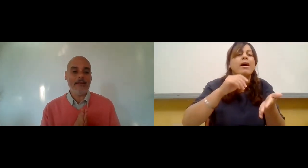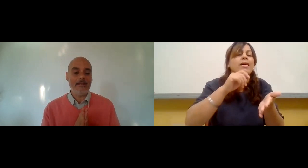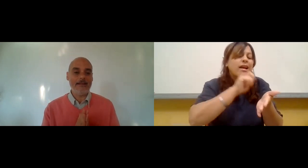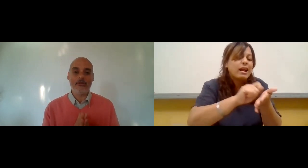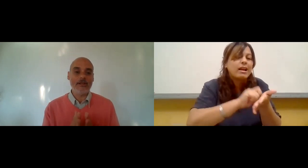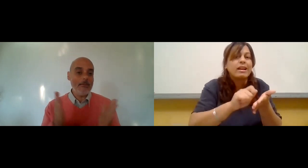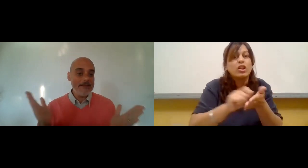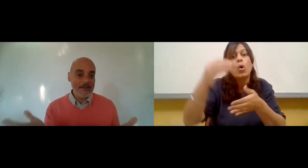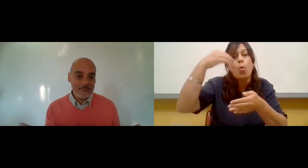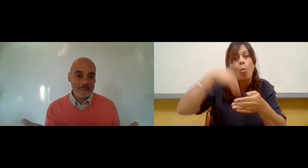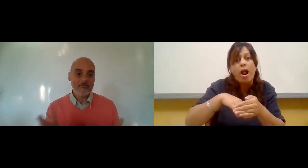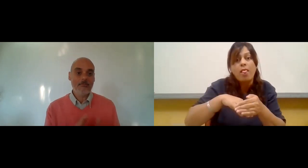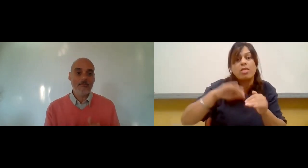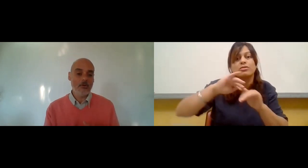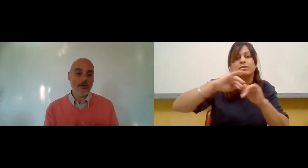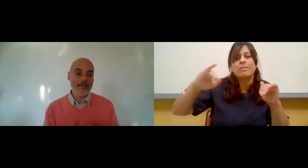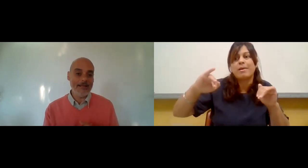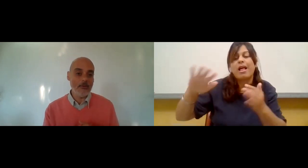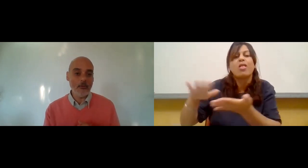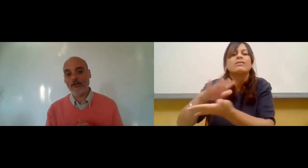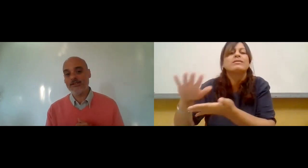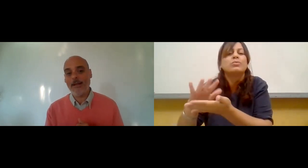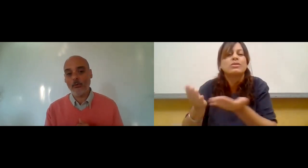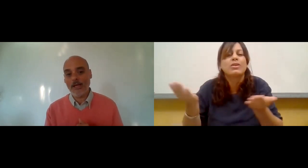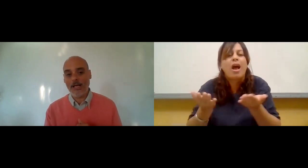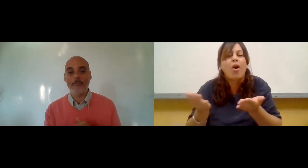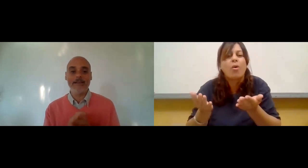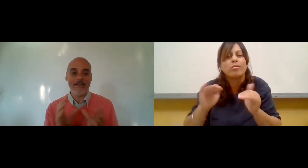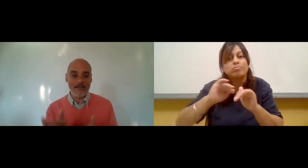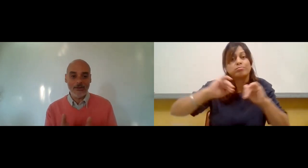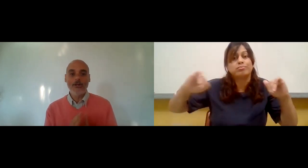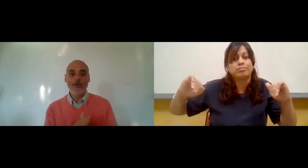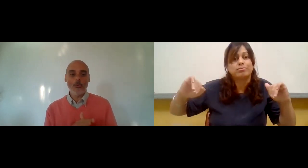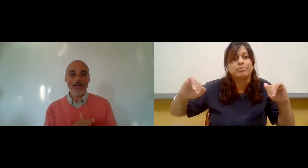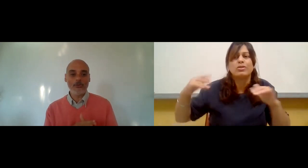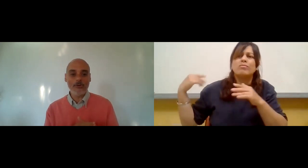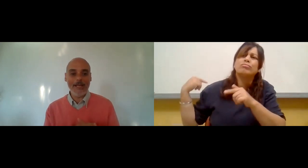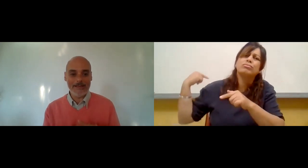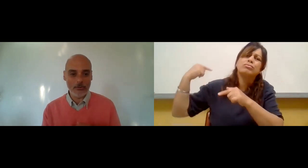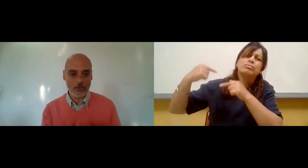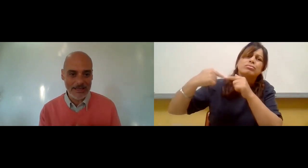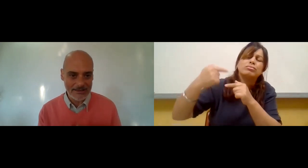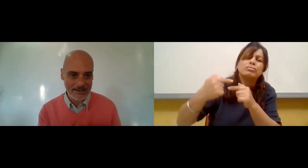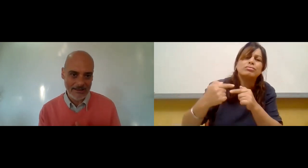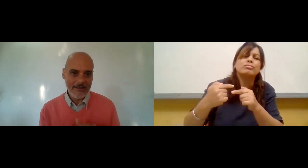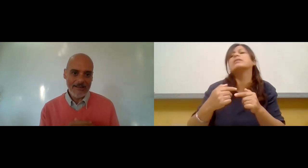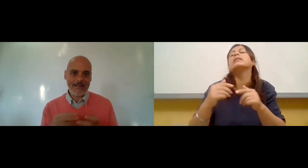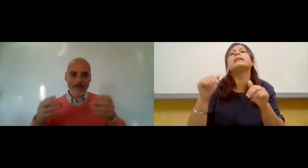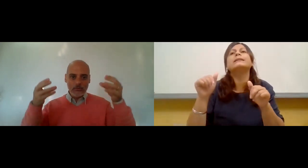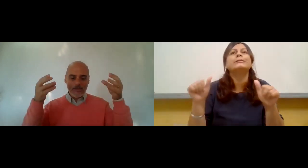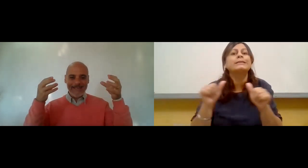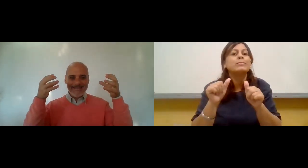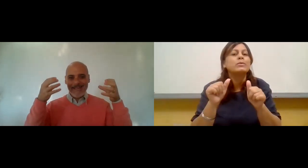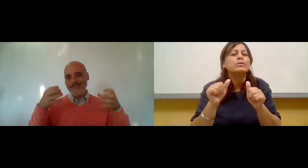Entonces, históricamente, lo que generamos fue lo que se llama, a mi criterio, una cultura escriturocéntrica. Es